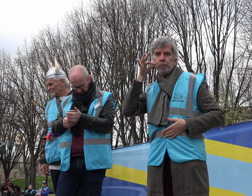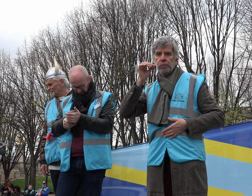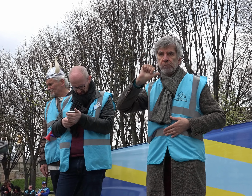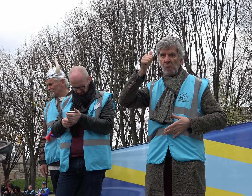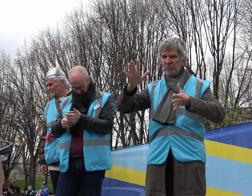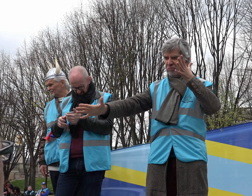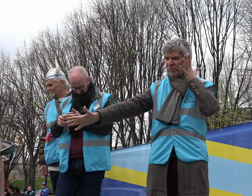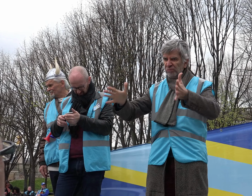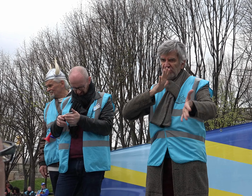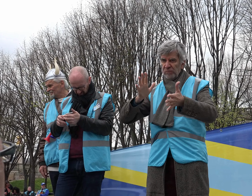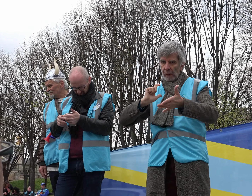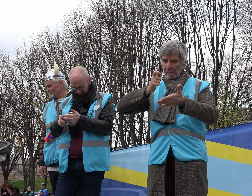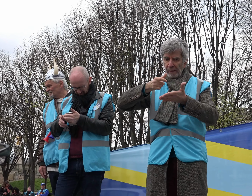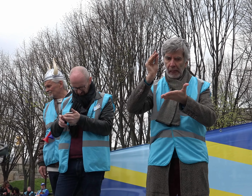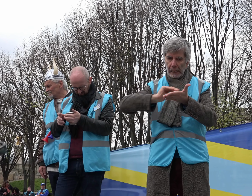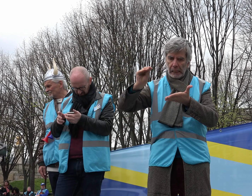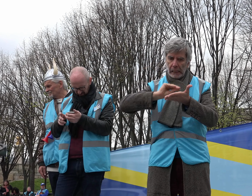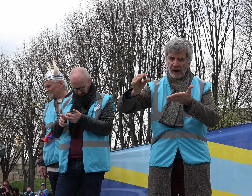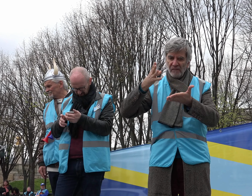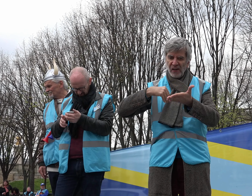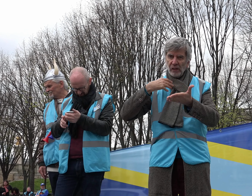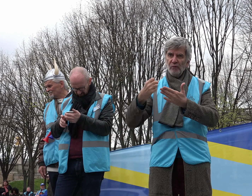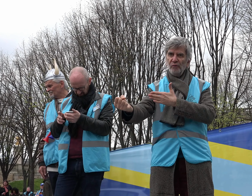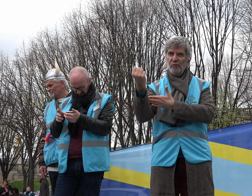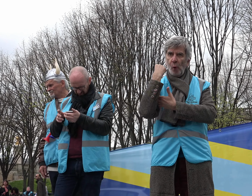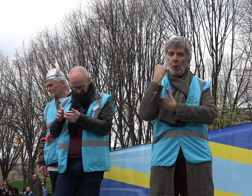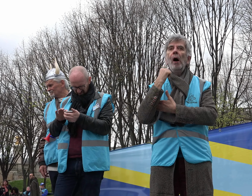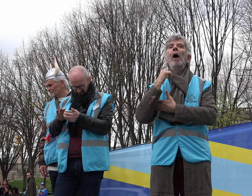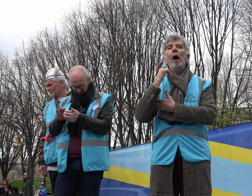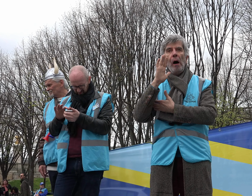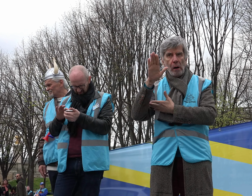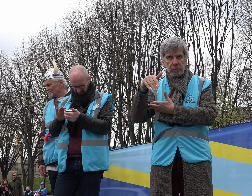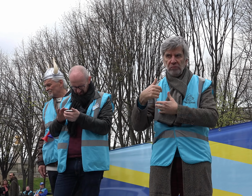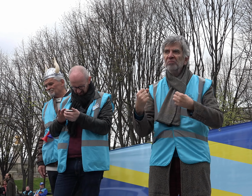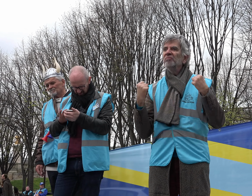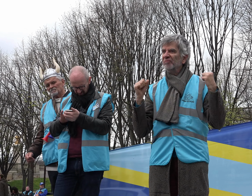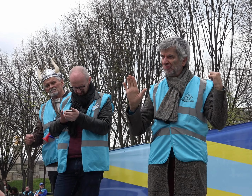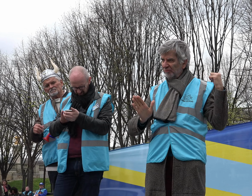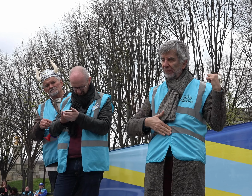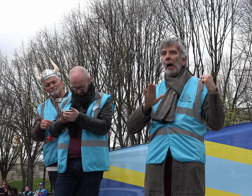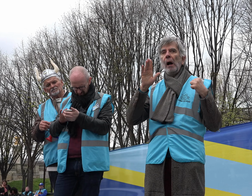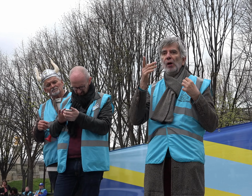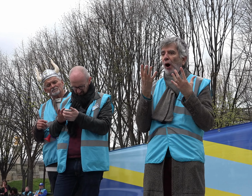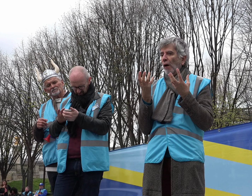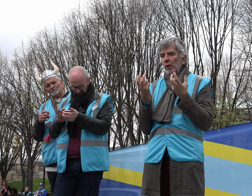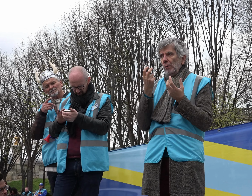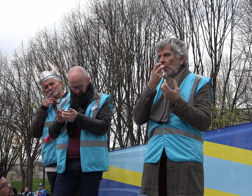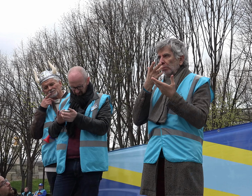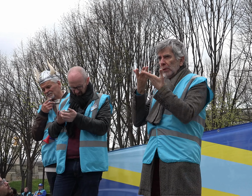Et j'ai mieux compris qu'il fallait davantage signer et moins oraliser. Et qu fallait une langue solide.